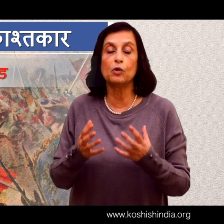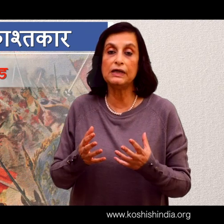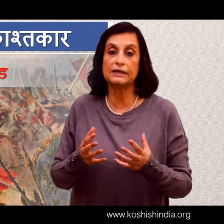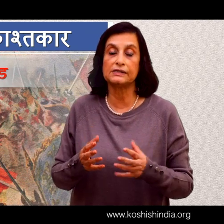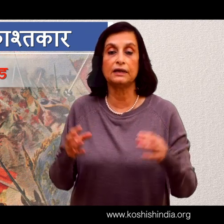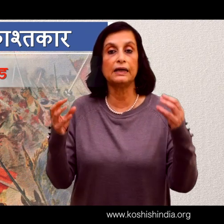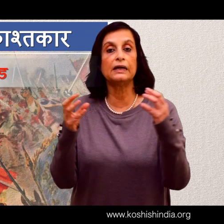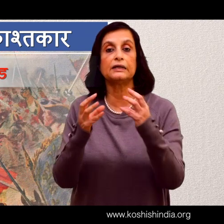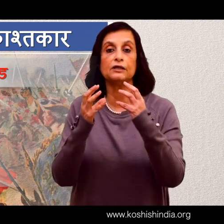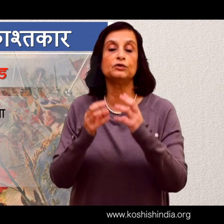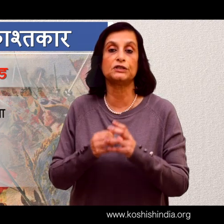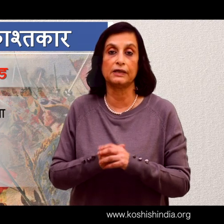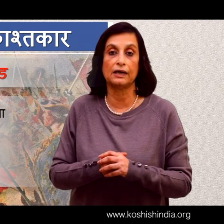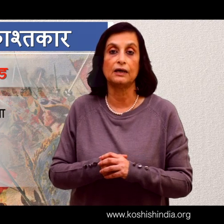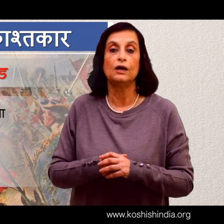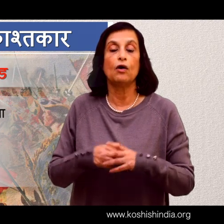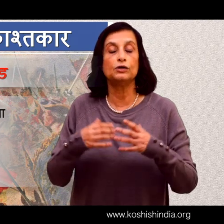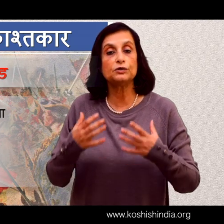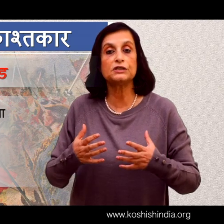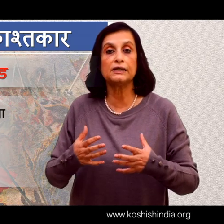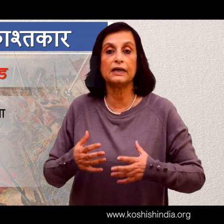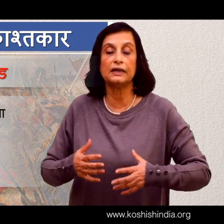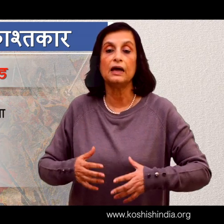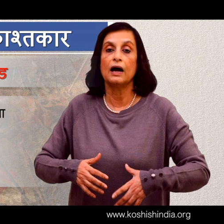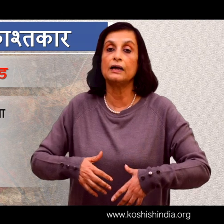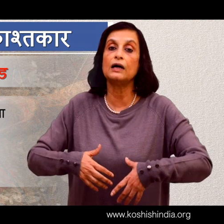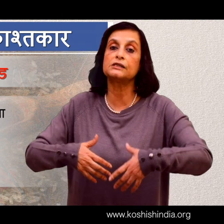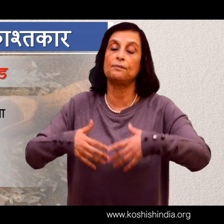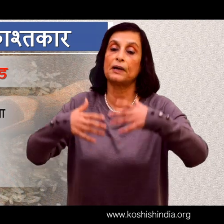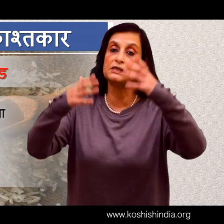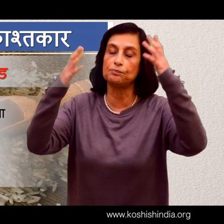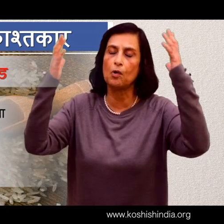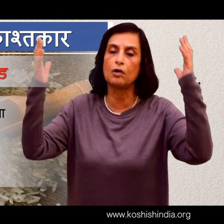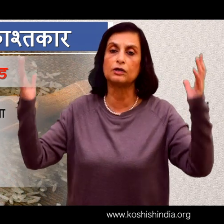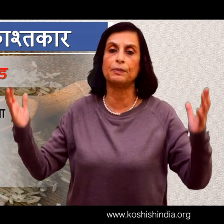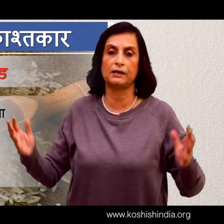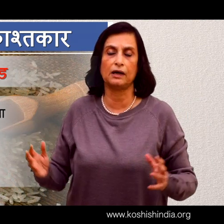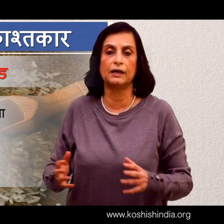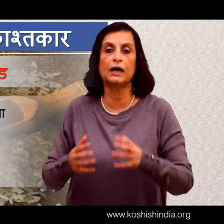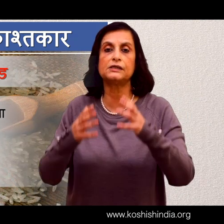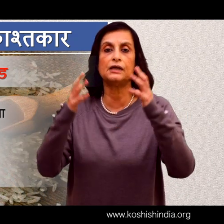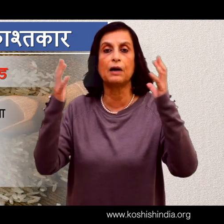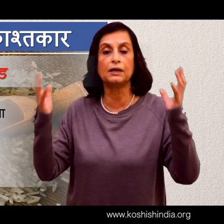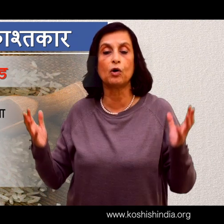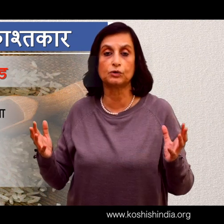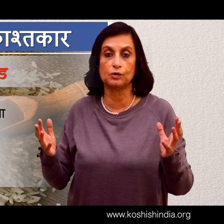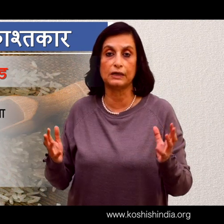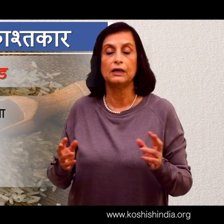में इंग्लैंडऔरफ्रांसकेनेपोलियनकेबीचयुद्धछिड़गया, औरयुद्धशुरूहोतेही अनाजकीकीमतेंआसमानछूगईं। अनाजकीभारीमांग